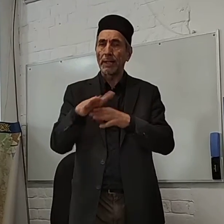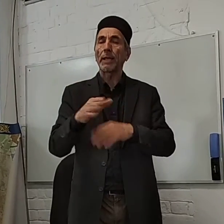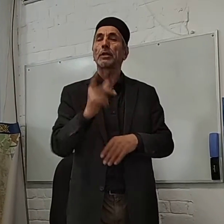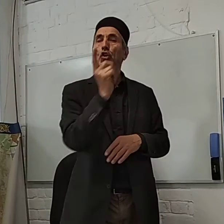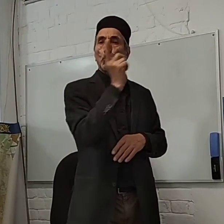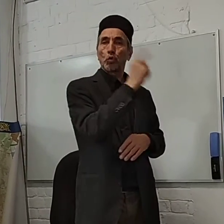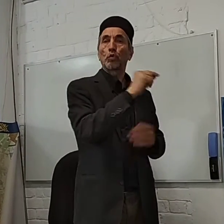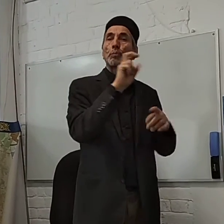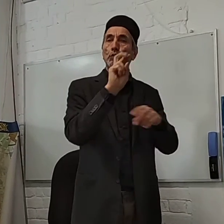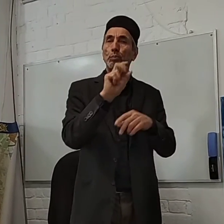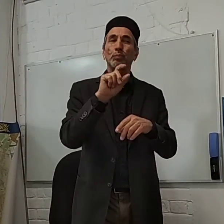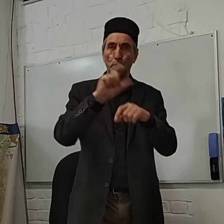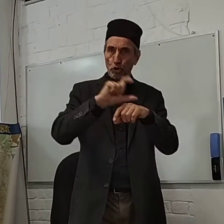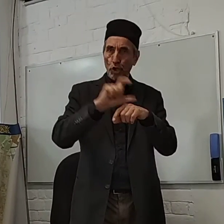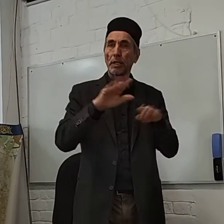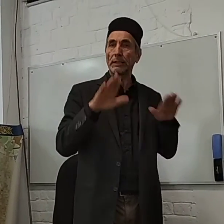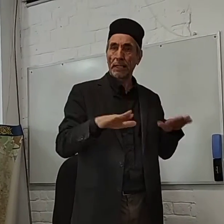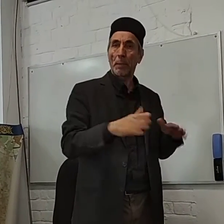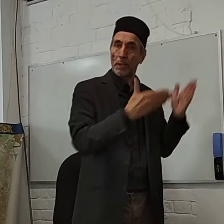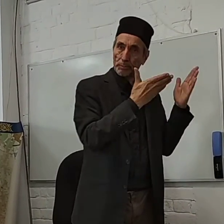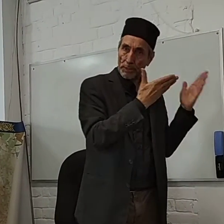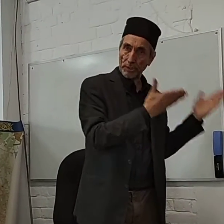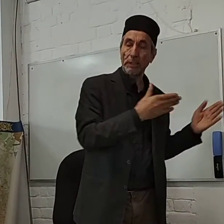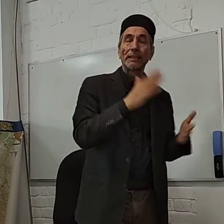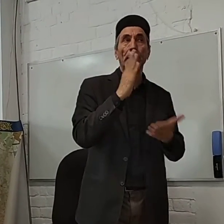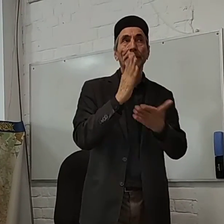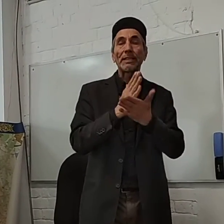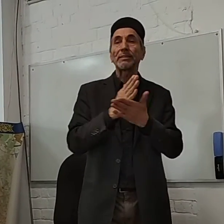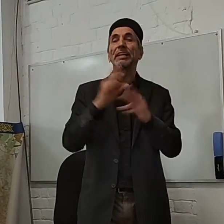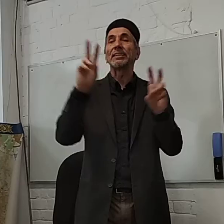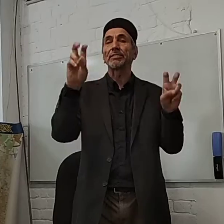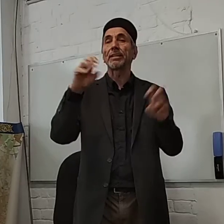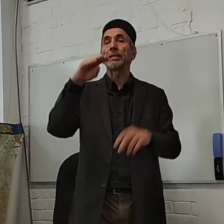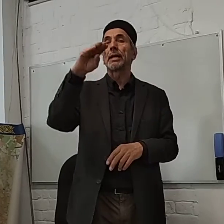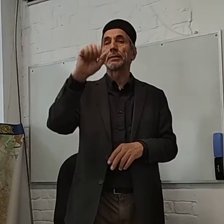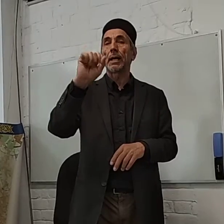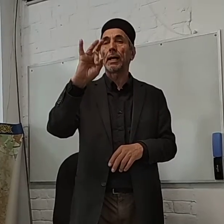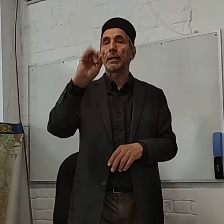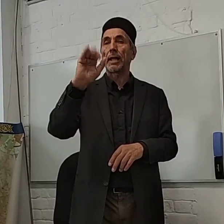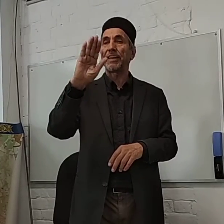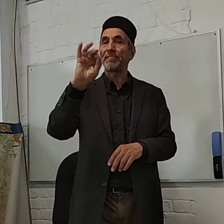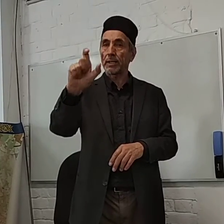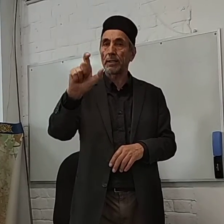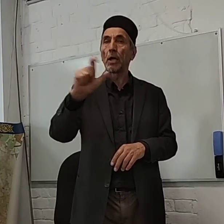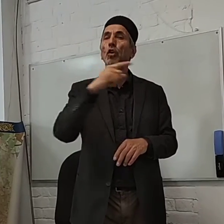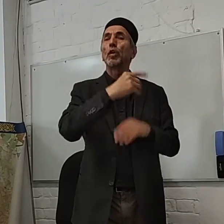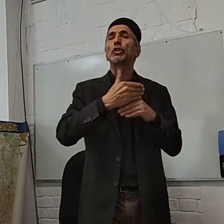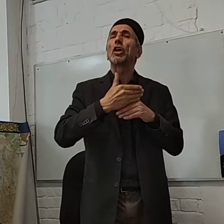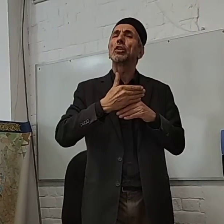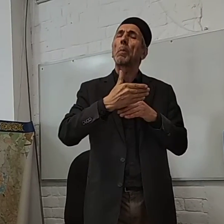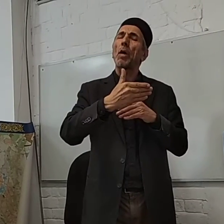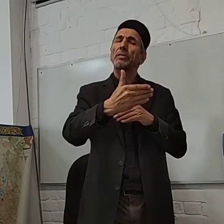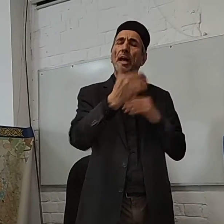выполняет, мечеть на намаз. Там есть, называется, тарарих. Но это опасно